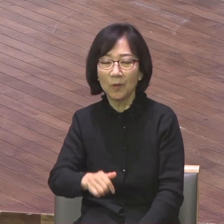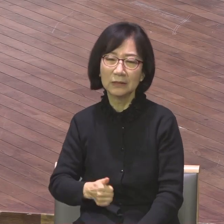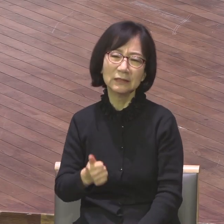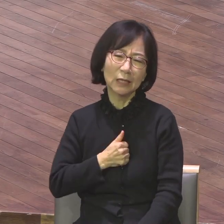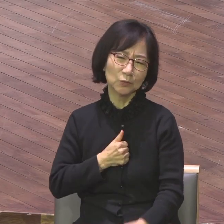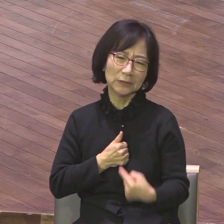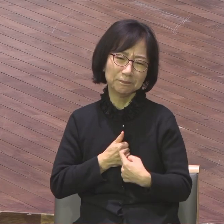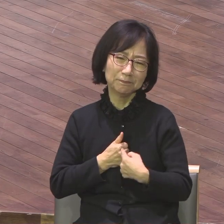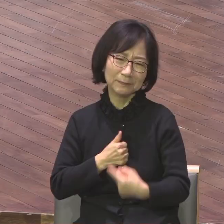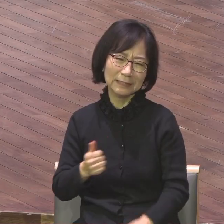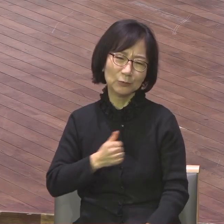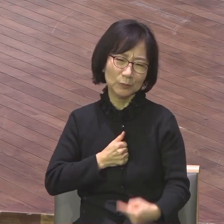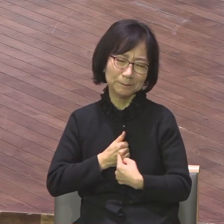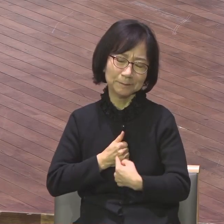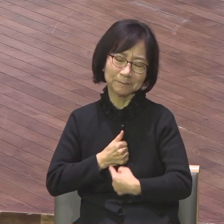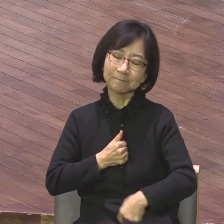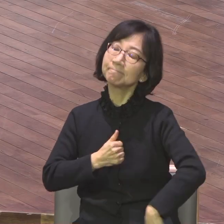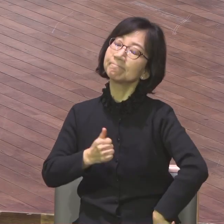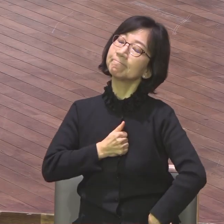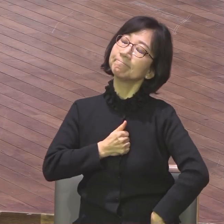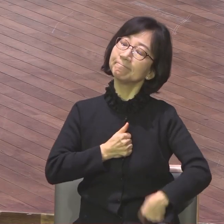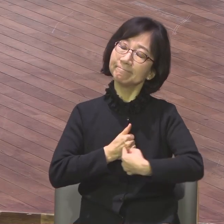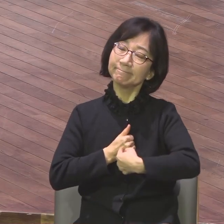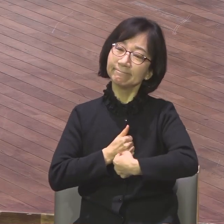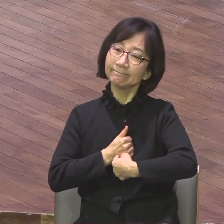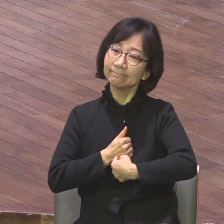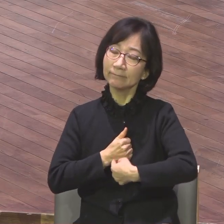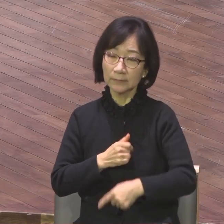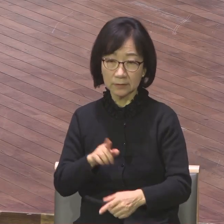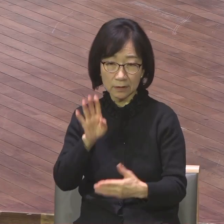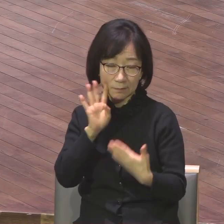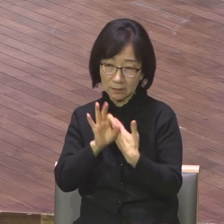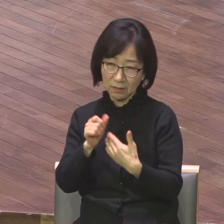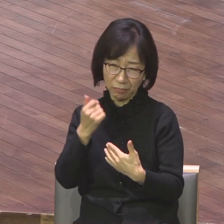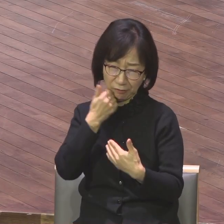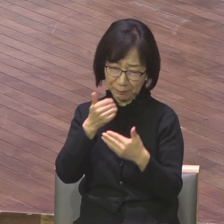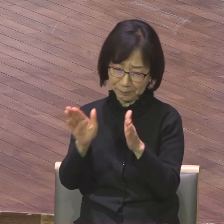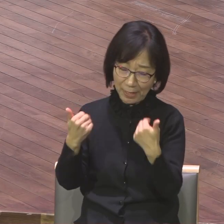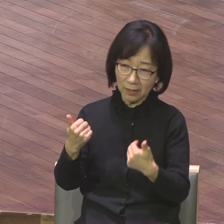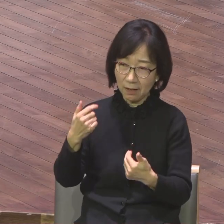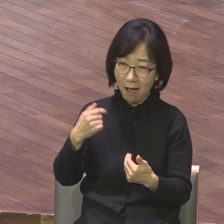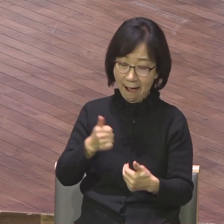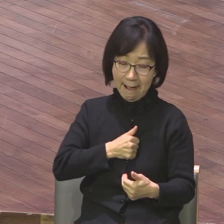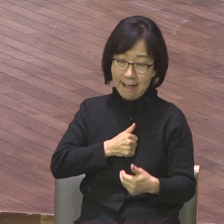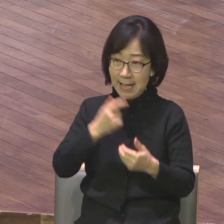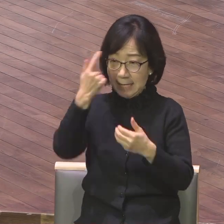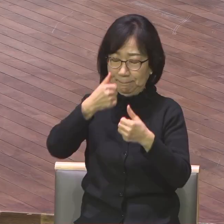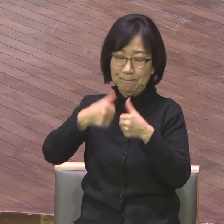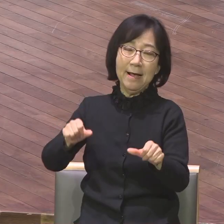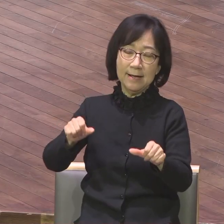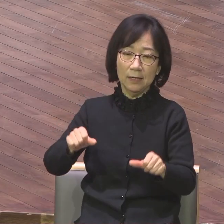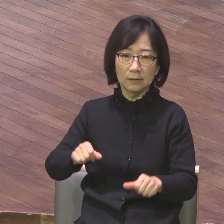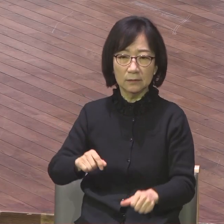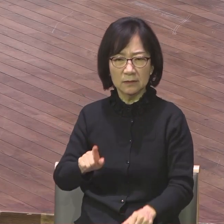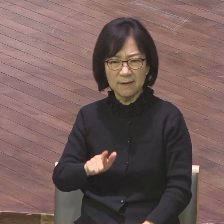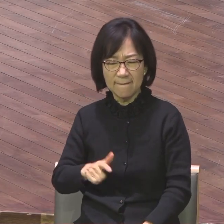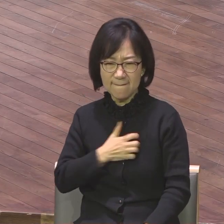나를 이 정도밖에 몰라? 나는 이 정도밖에 대접 안 해?